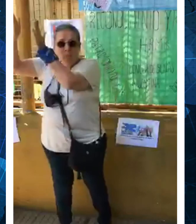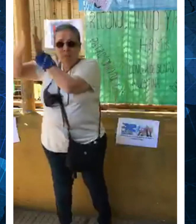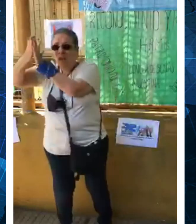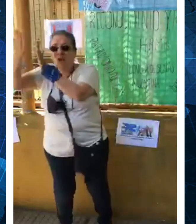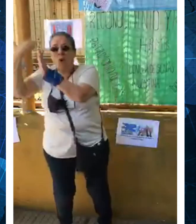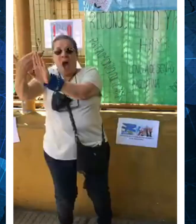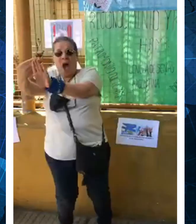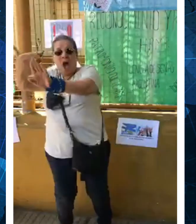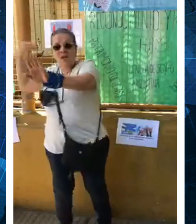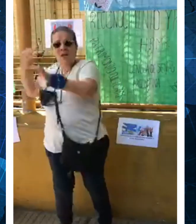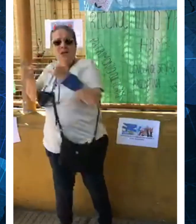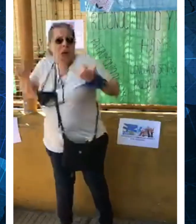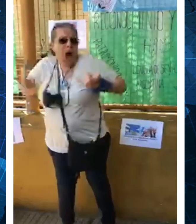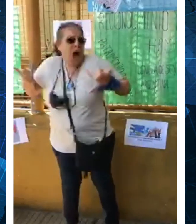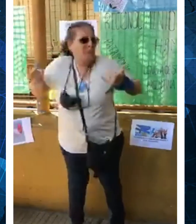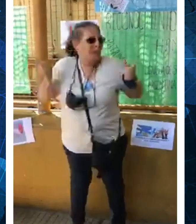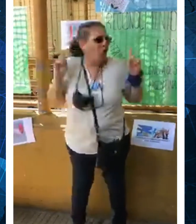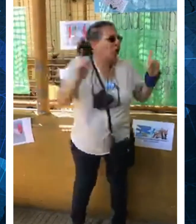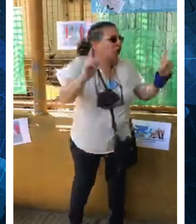Porque en